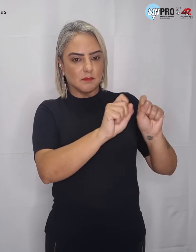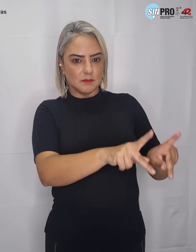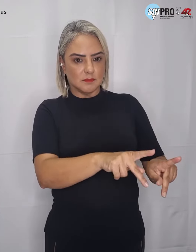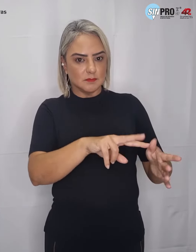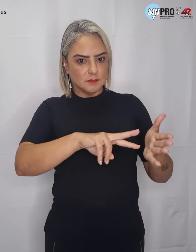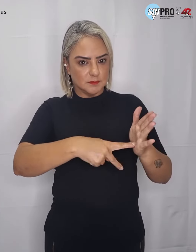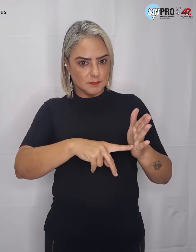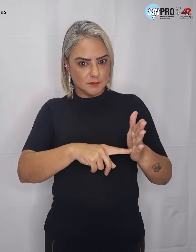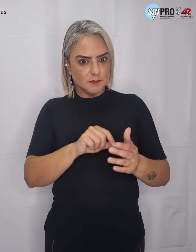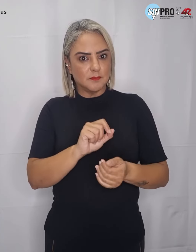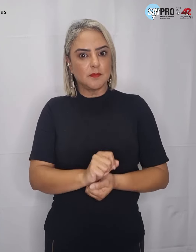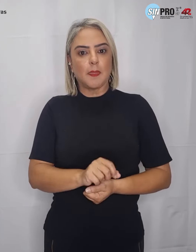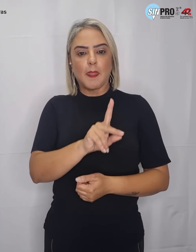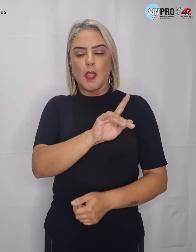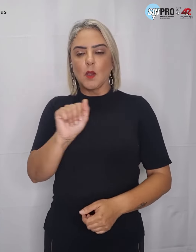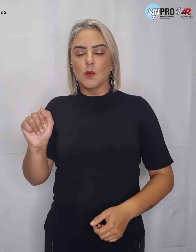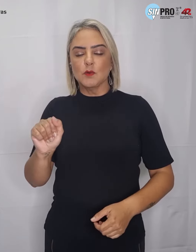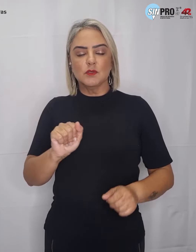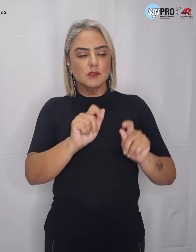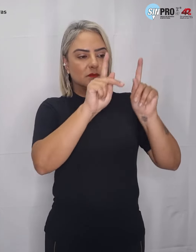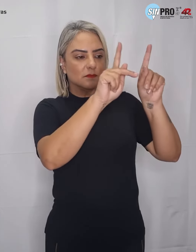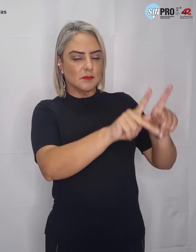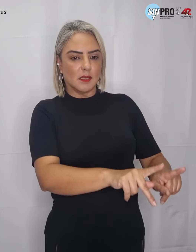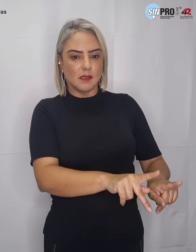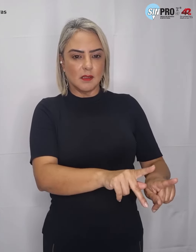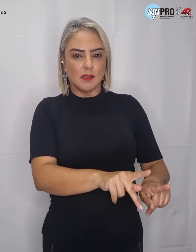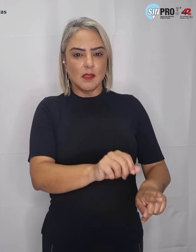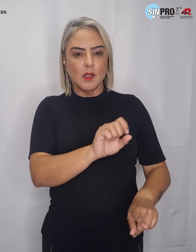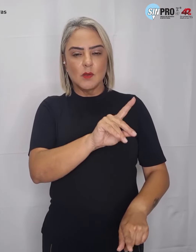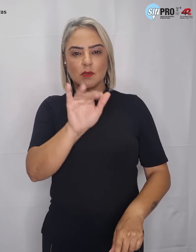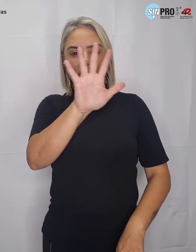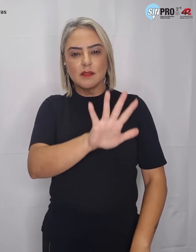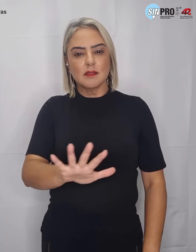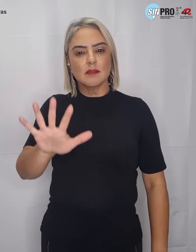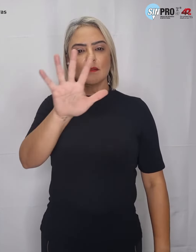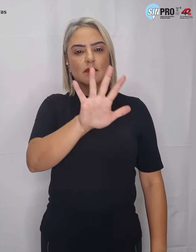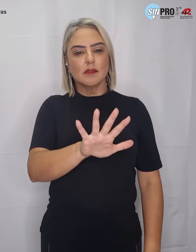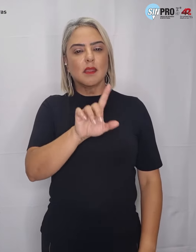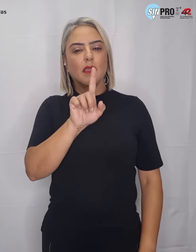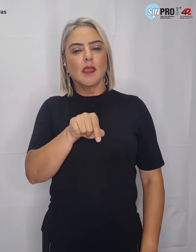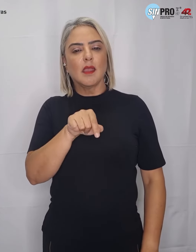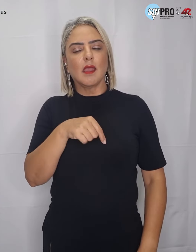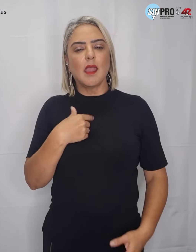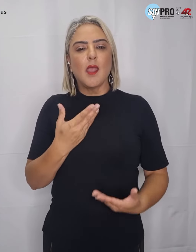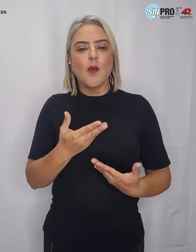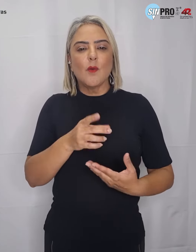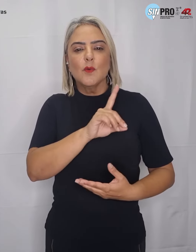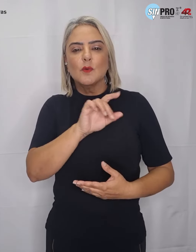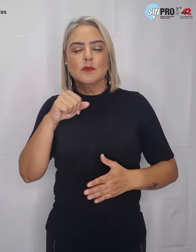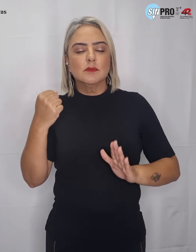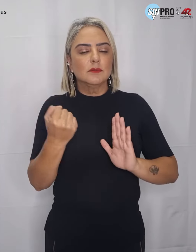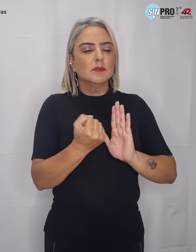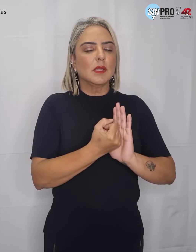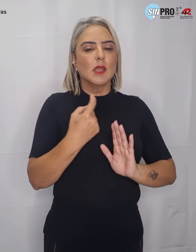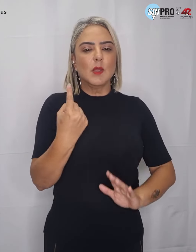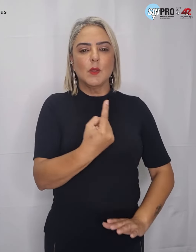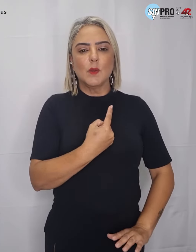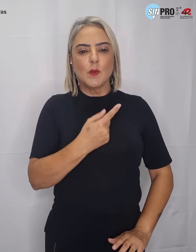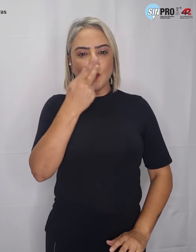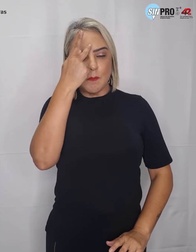Aposentados, O Dia dos Aposentados, uma data nacional, é uma das ocasiões singulares para todos e